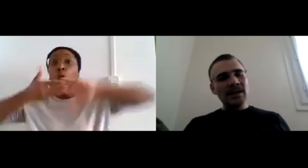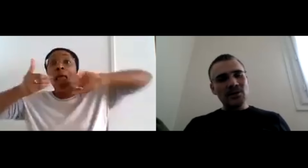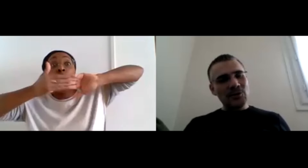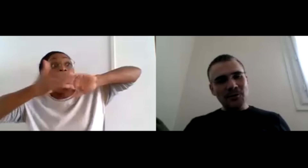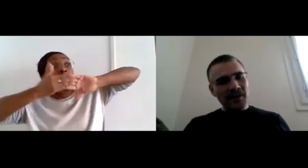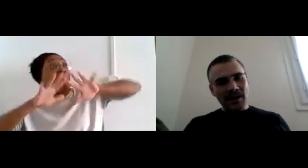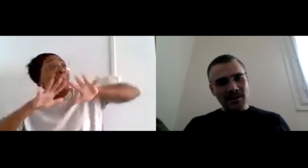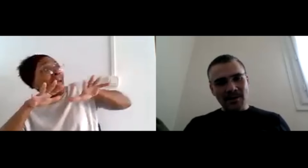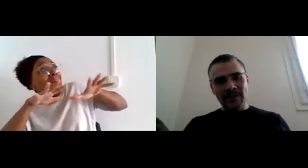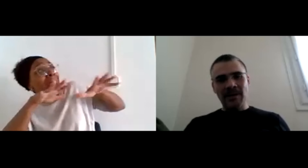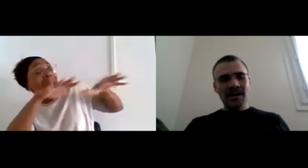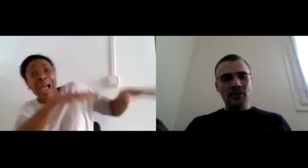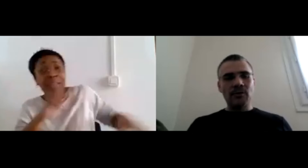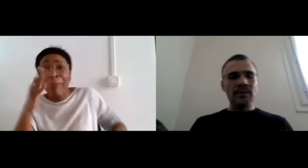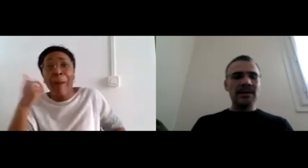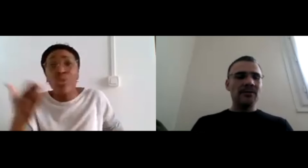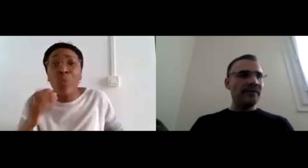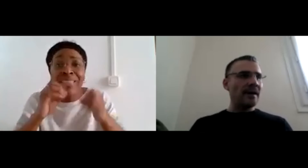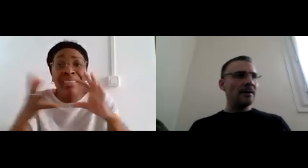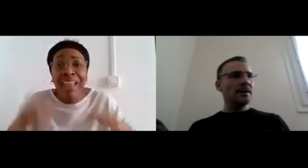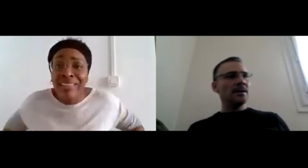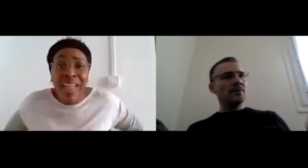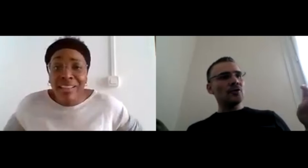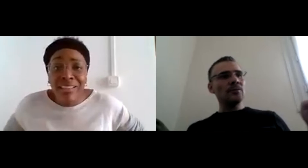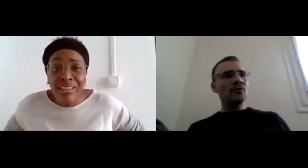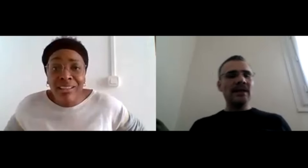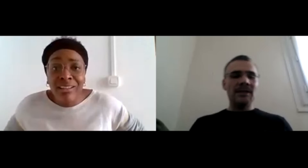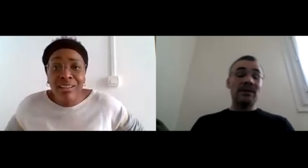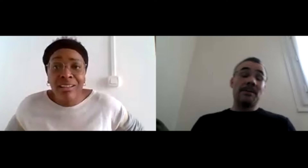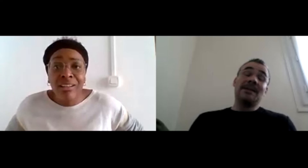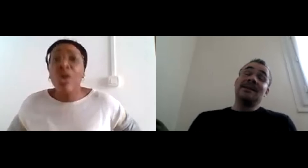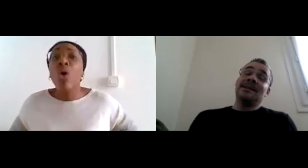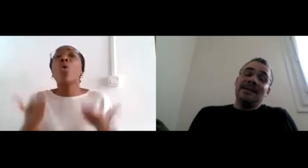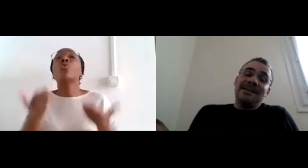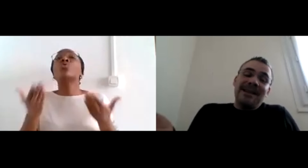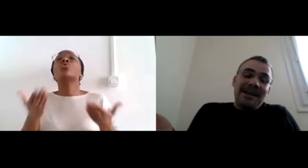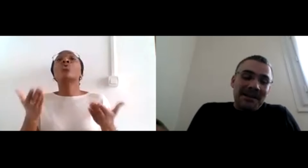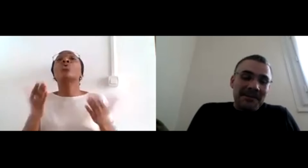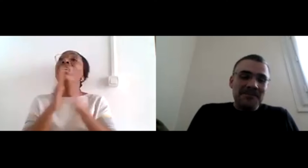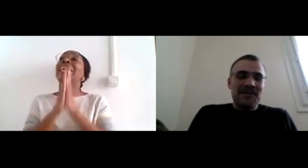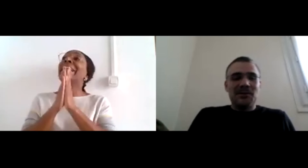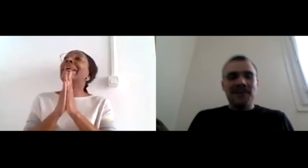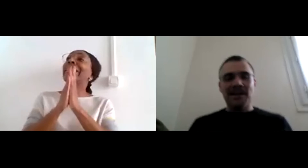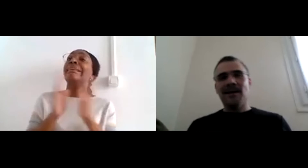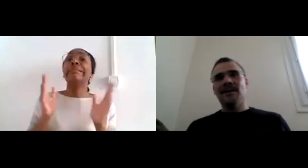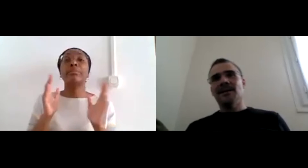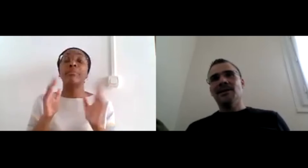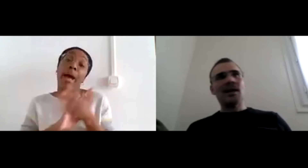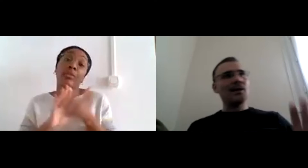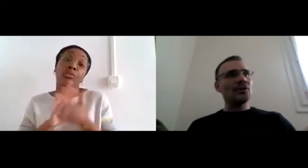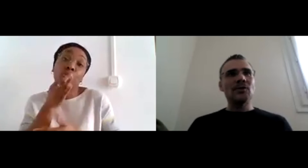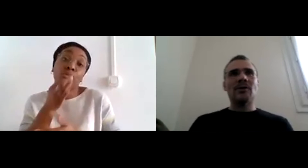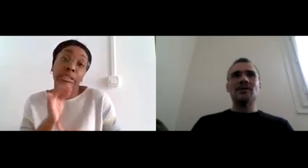besoin de réseaux sociaux, frères et sœurs. Vous savez, aujourd'hui, on essaye de faire, aujourd'hui, beaucoup d'églises, mais j'appelle ça des églises galeries. Hein. Désolé, mais